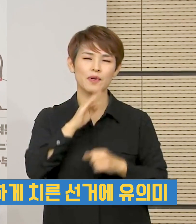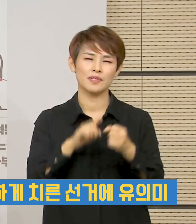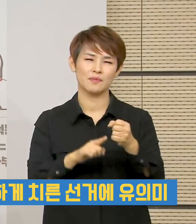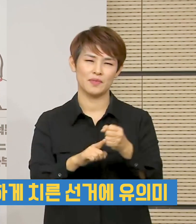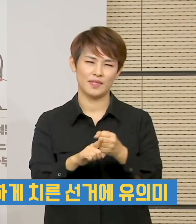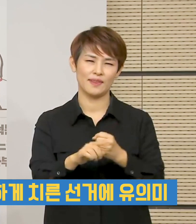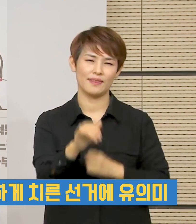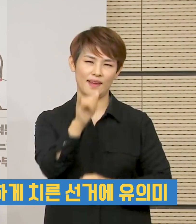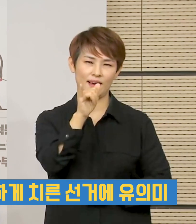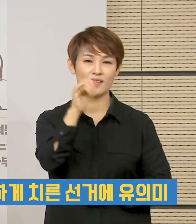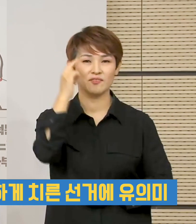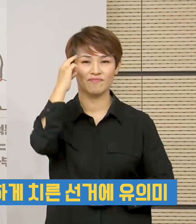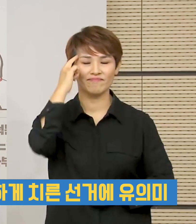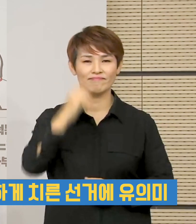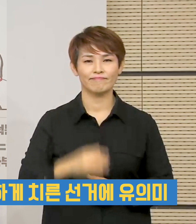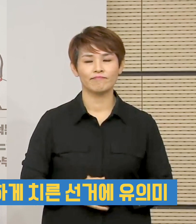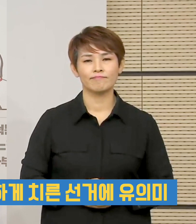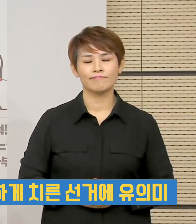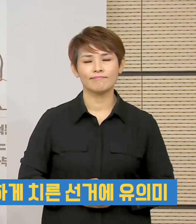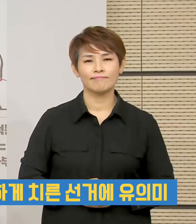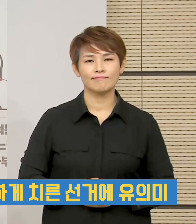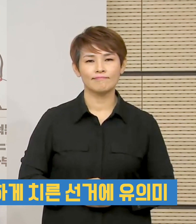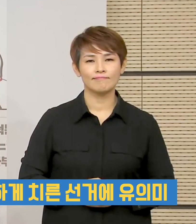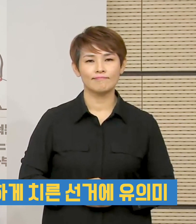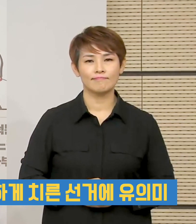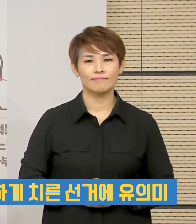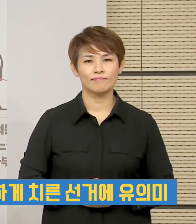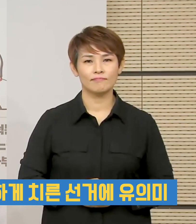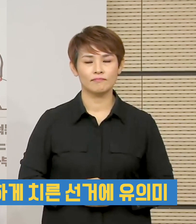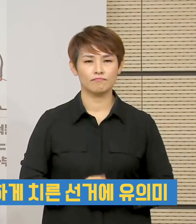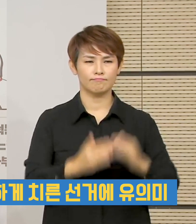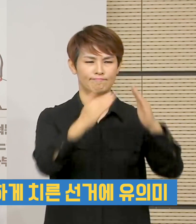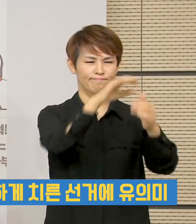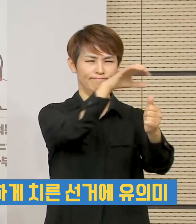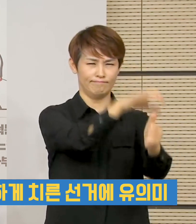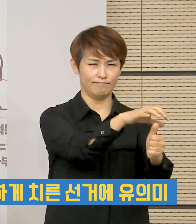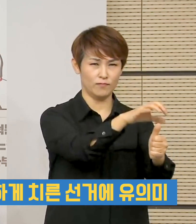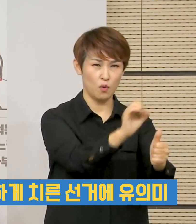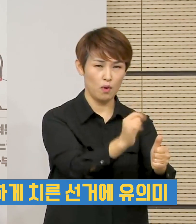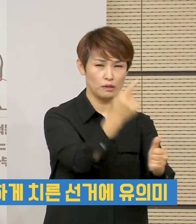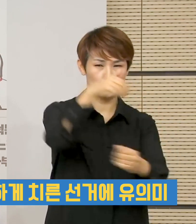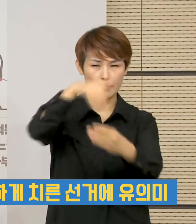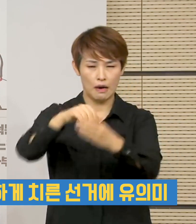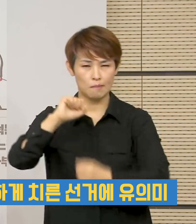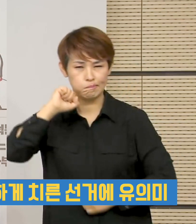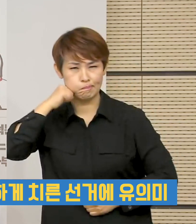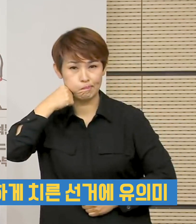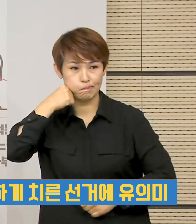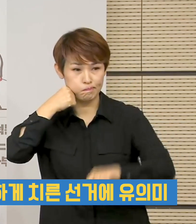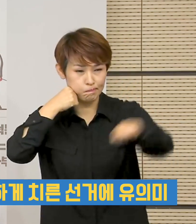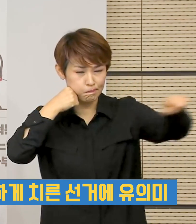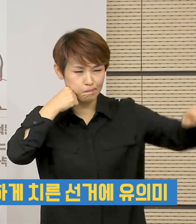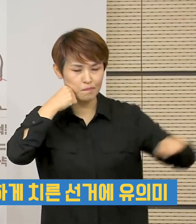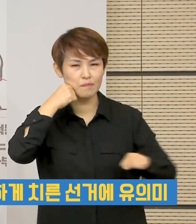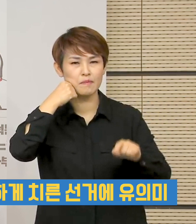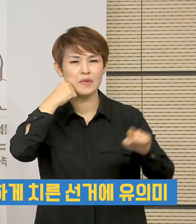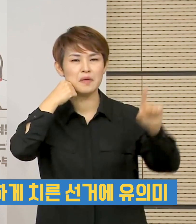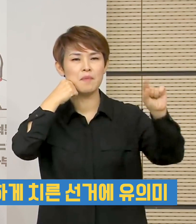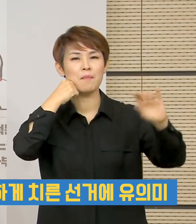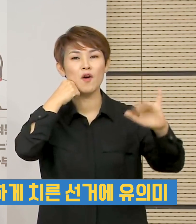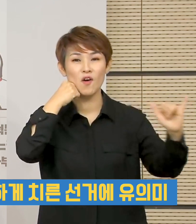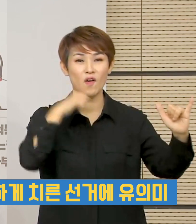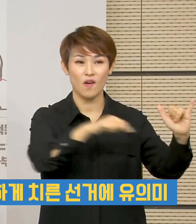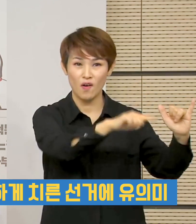부분이라고 생각을 합니다 특히 어 자가 경리 로 투표를 하기가 어려웠던 약 1만여 분들의